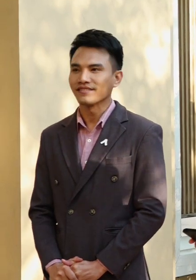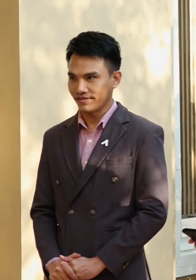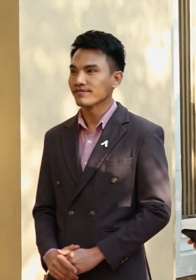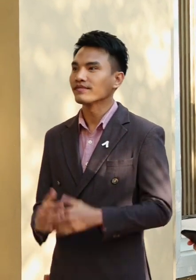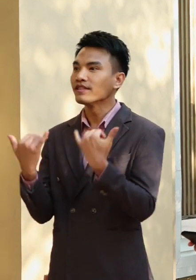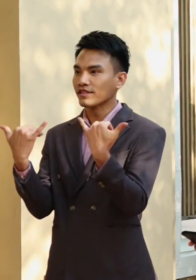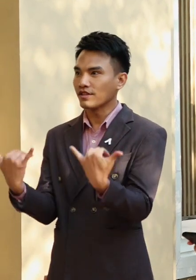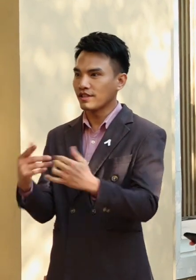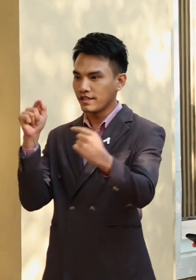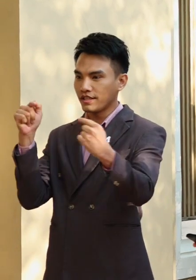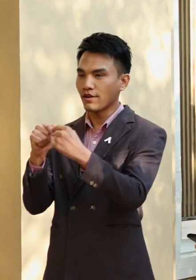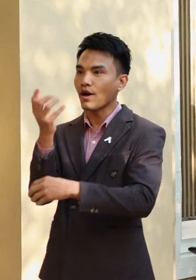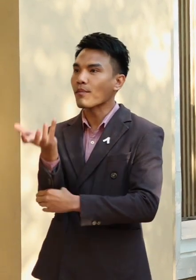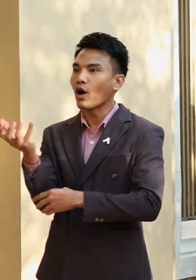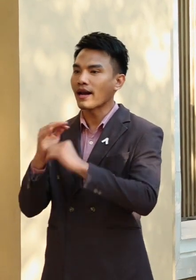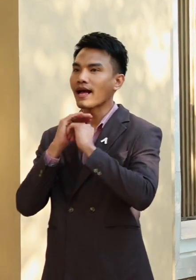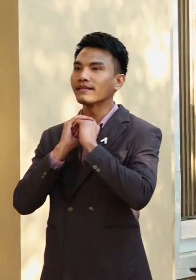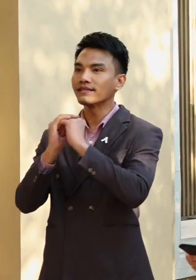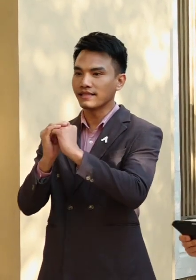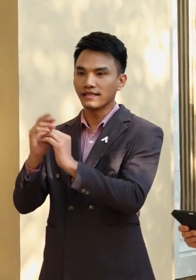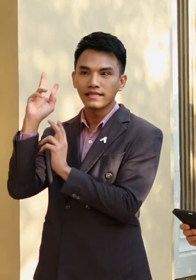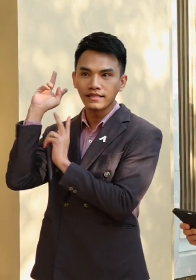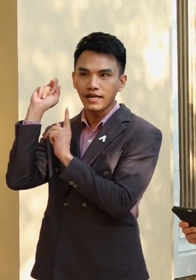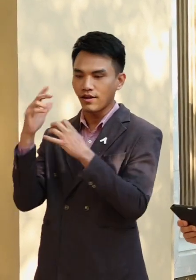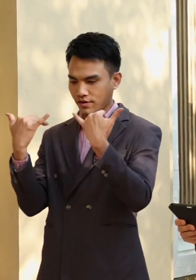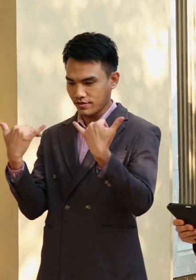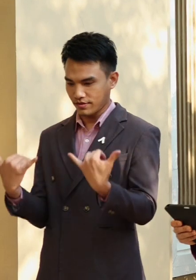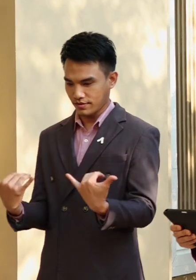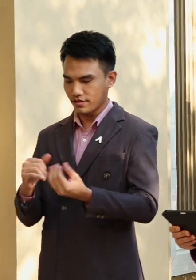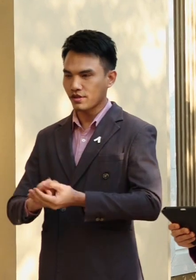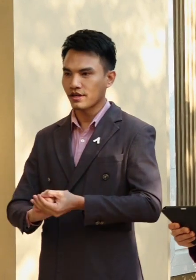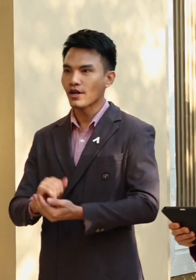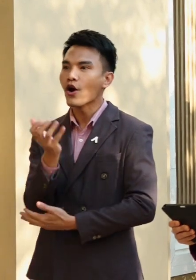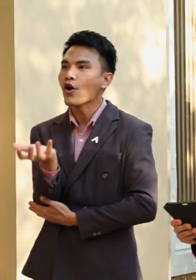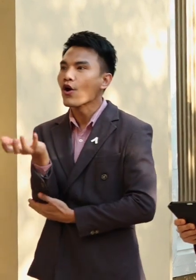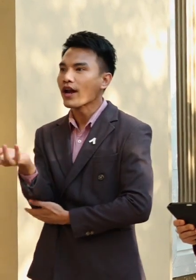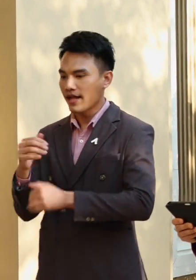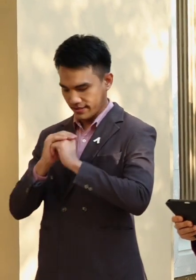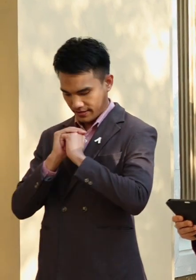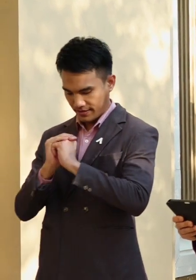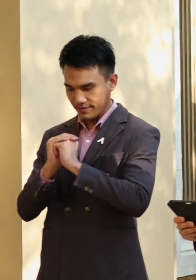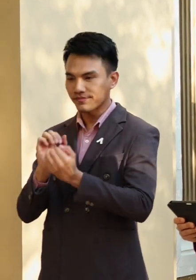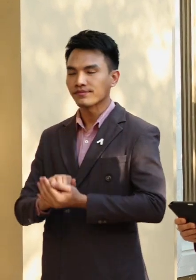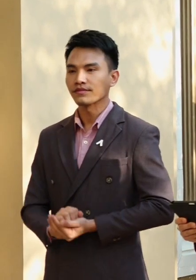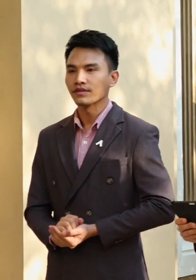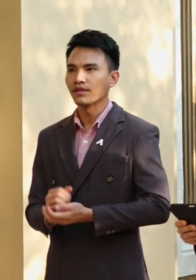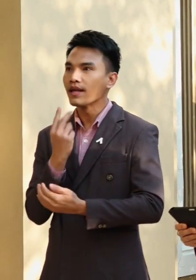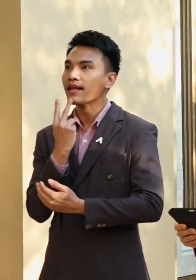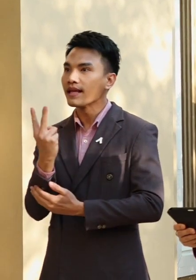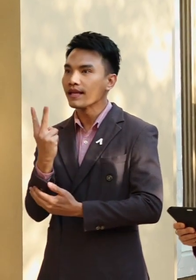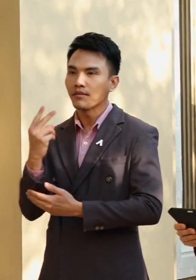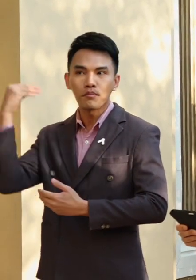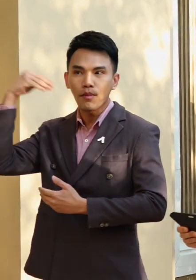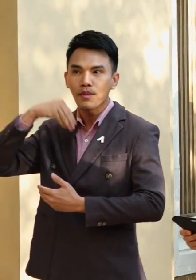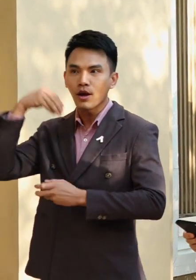ครับต้องเรียนว่ากรณีข่าวที่มีขอทานจีนนะครับได้มีพบเห็นอยู่หลายกับหล